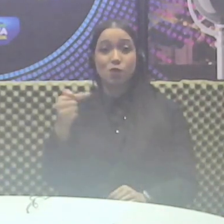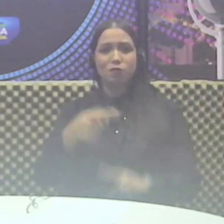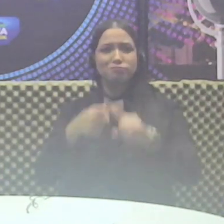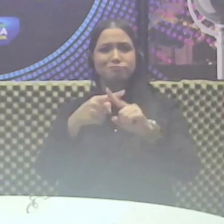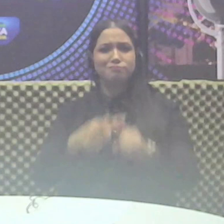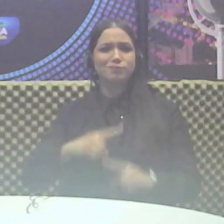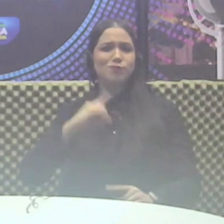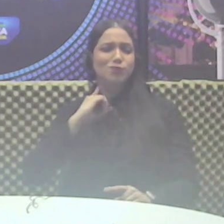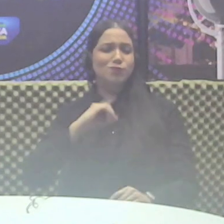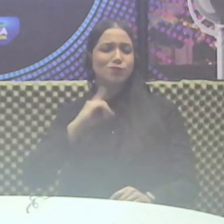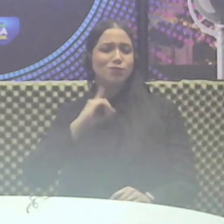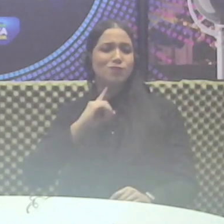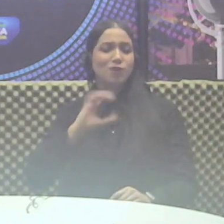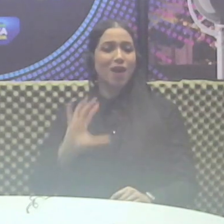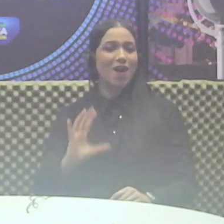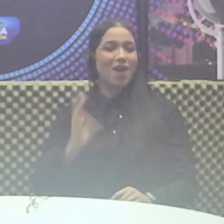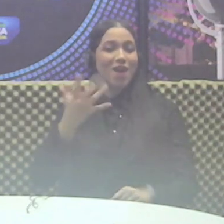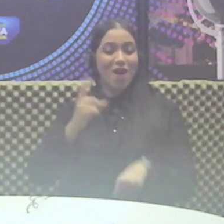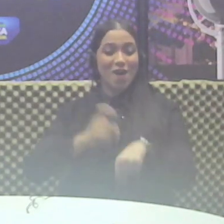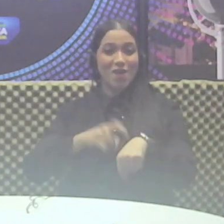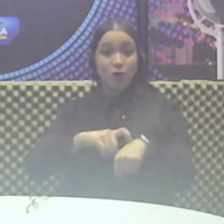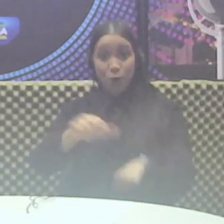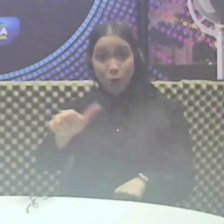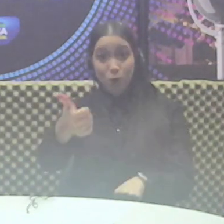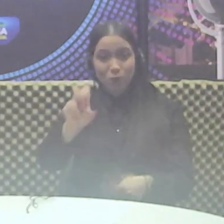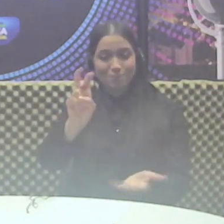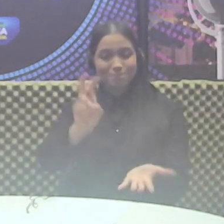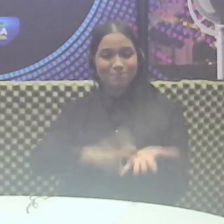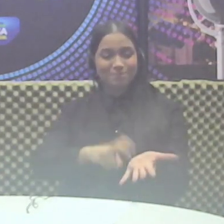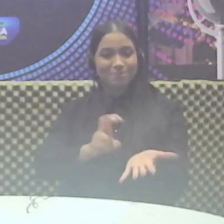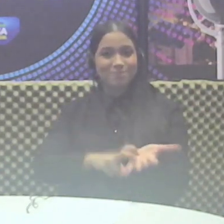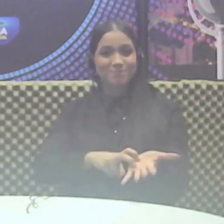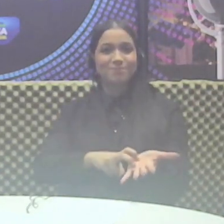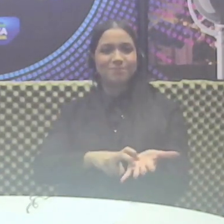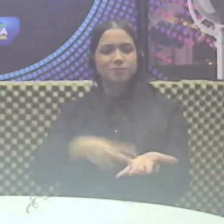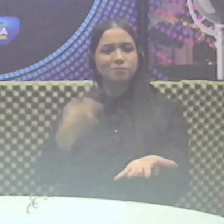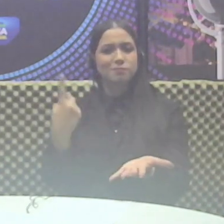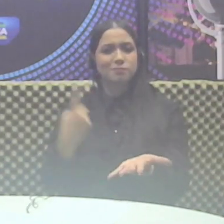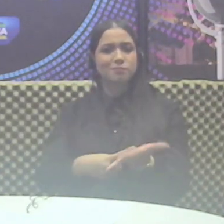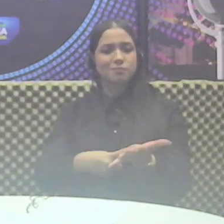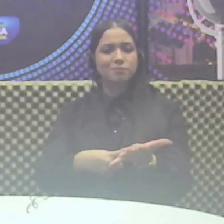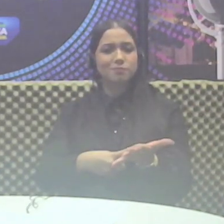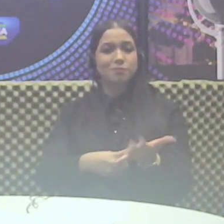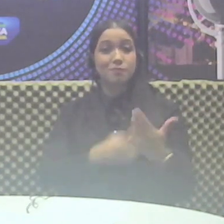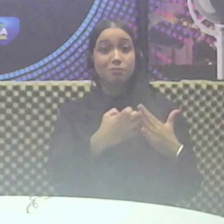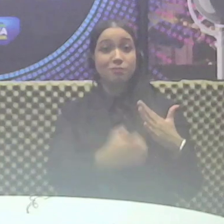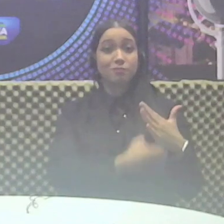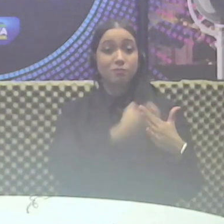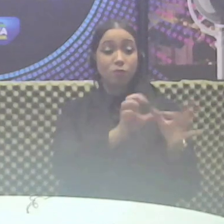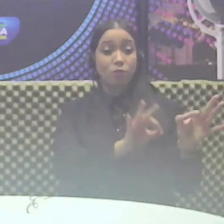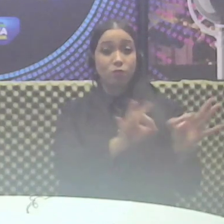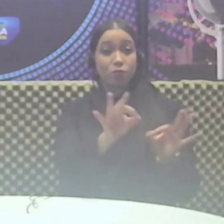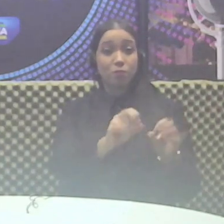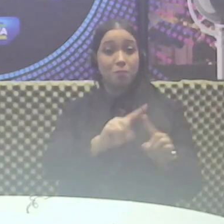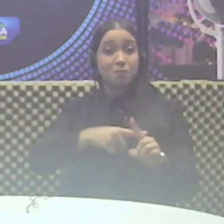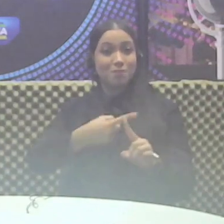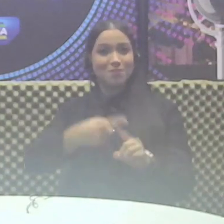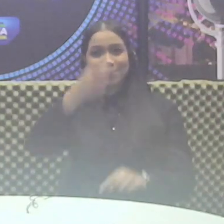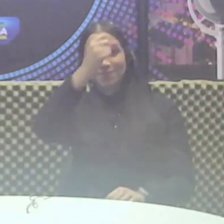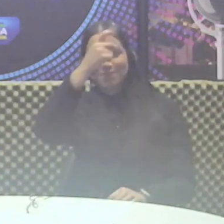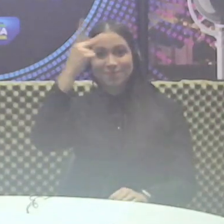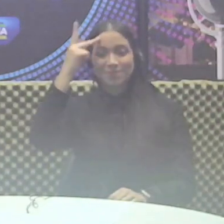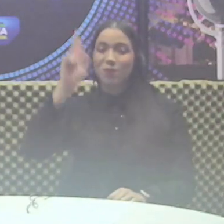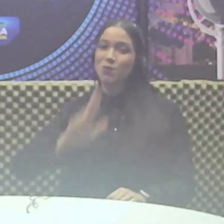do Campeonato Mineiro acontece às 11 da manhã. Por meio de acordo firmado entre a organizadora e a Prefeitura de